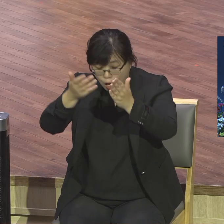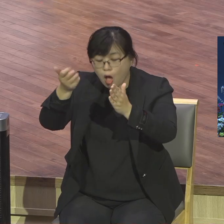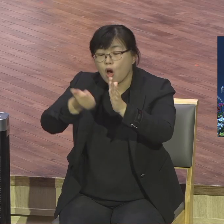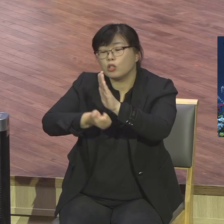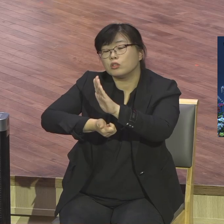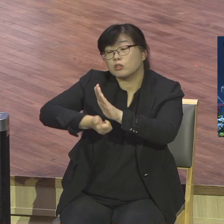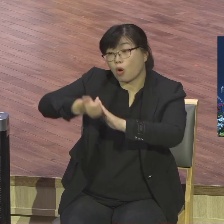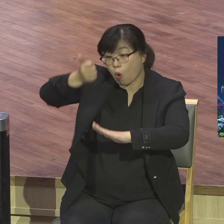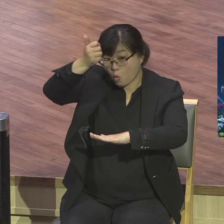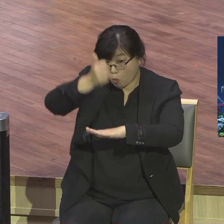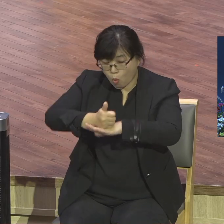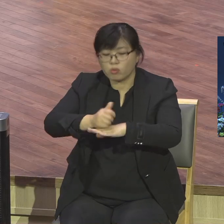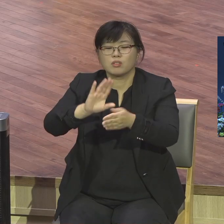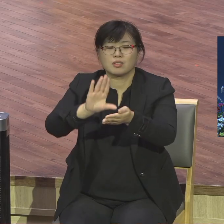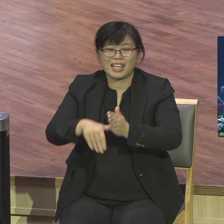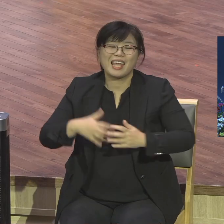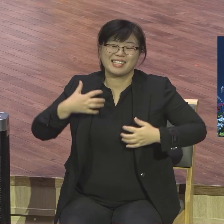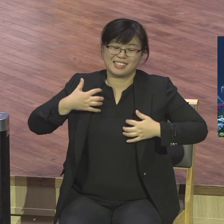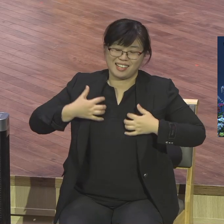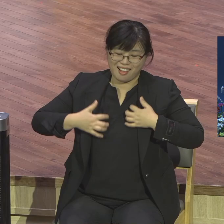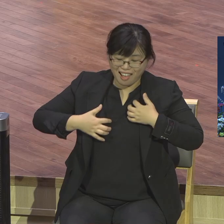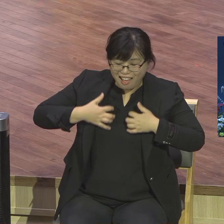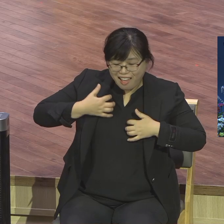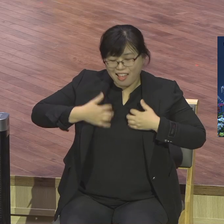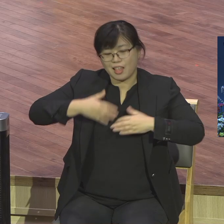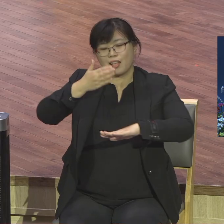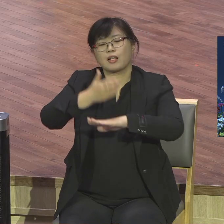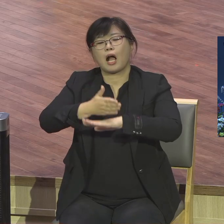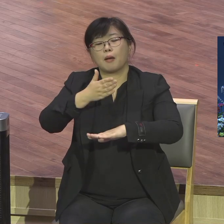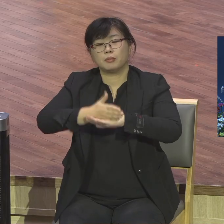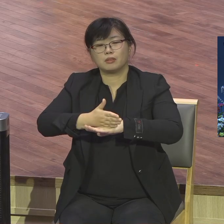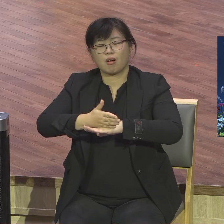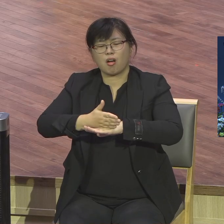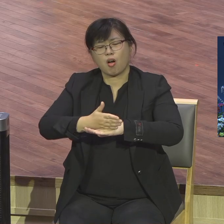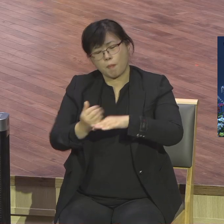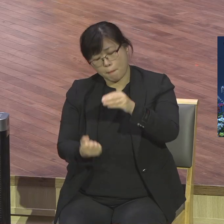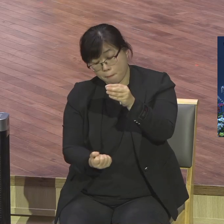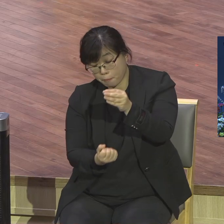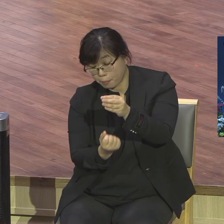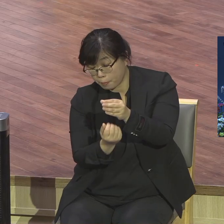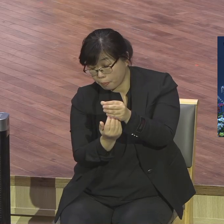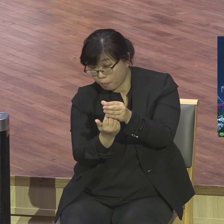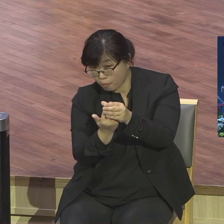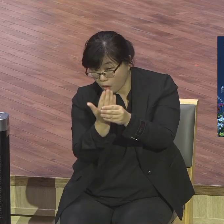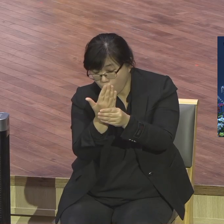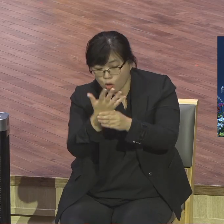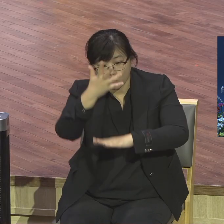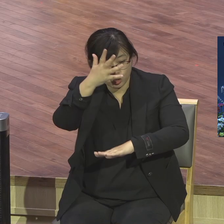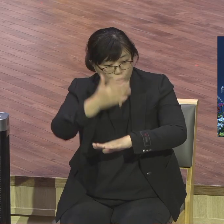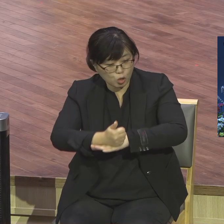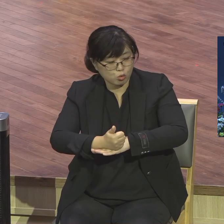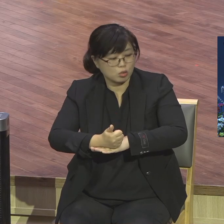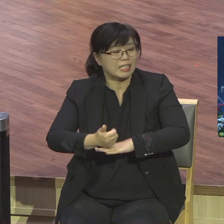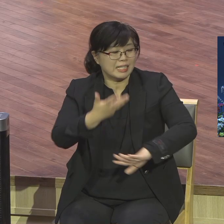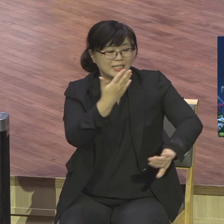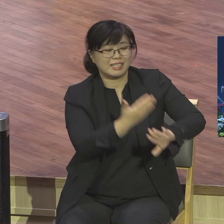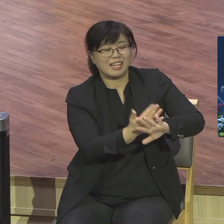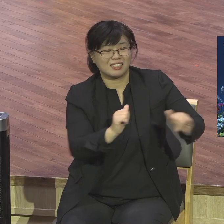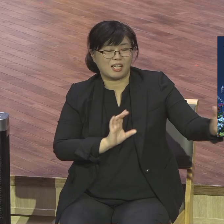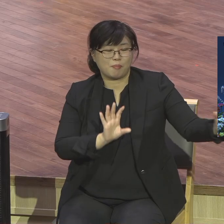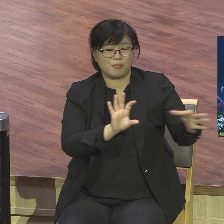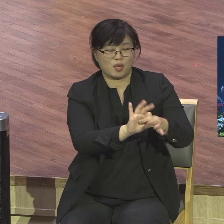감사 즐거움이 넘쳐나야 내가 살고 내가 살아야 다른 사람 살릴 거 아니에요